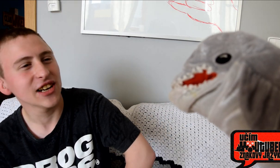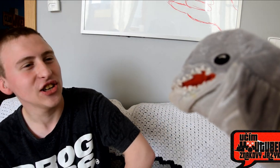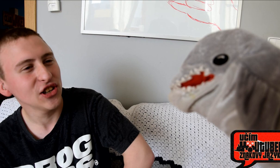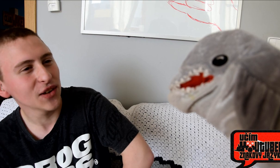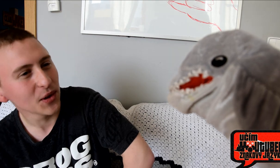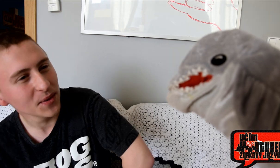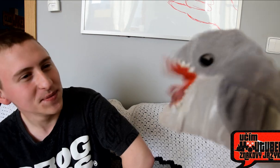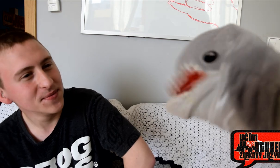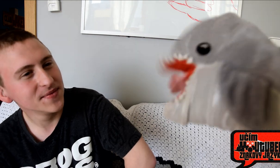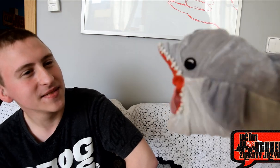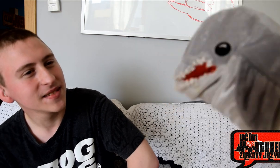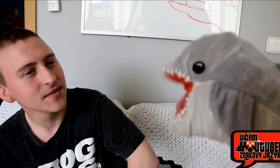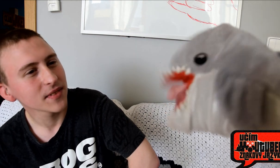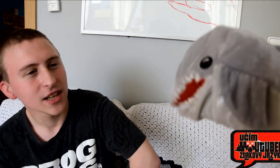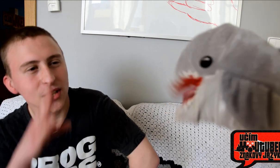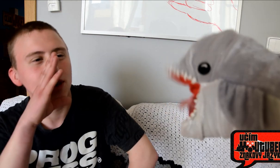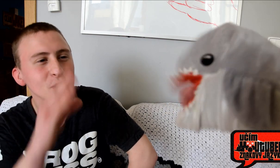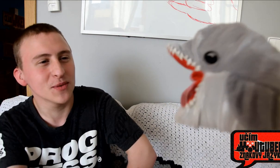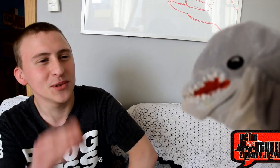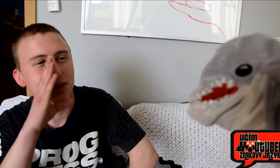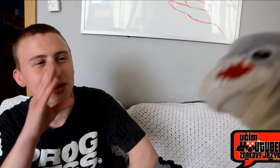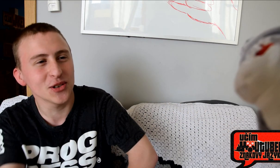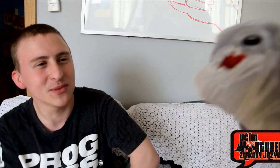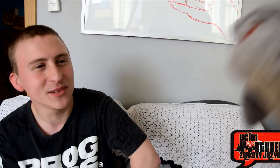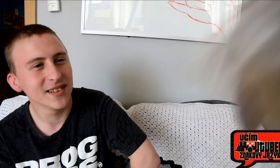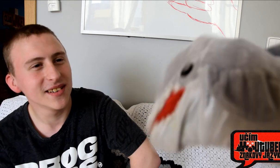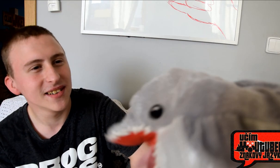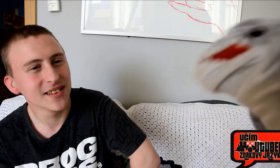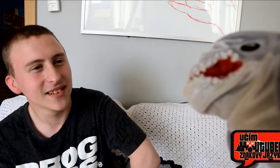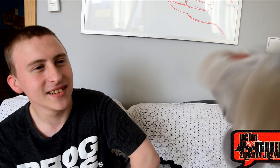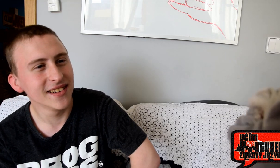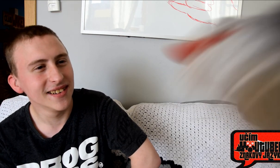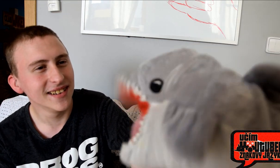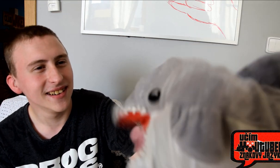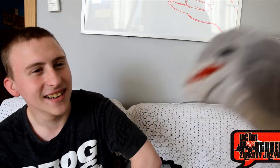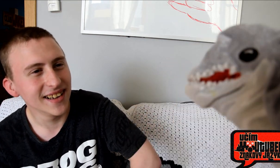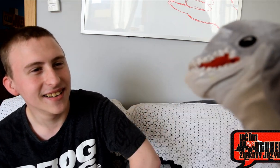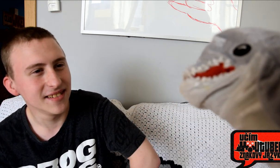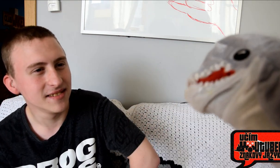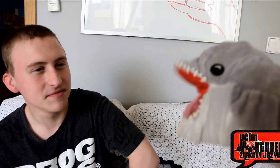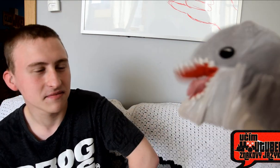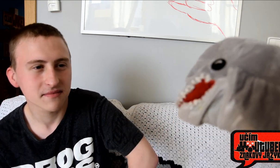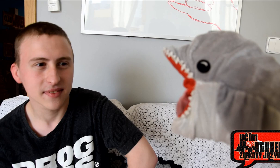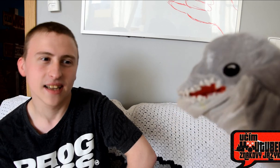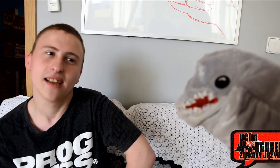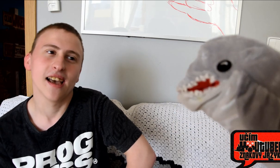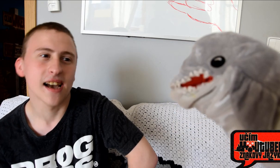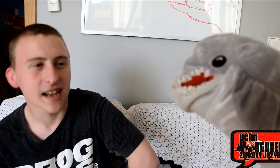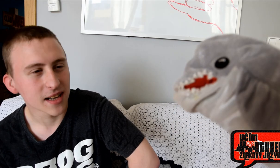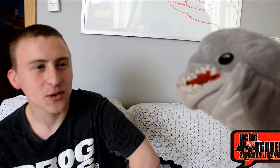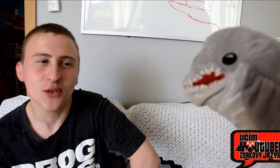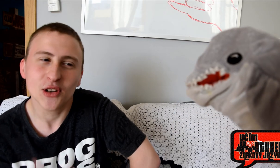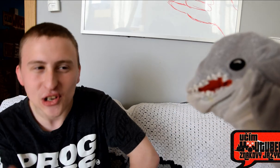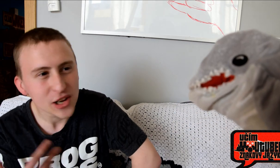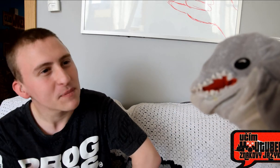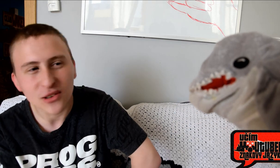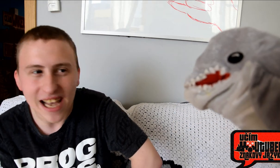další slovo. Drž hubu, jak se řekne drž hubu? Drž hubu. Blam, blam. Nejde mi to. Zkuš to ještě